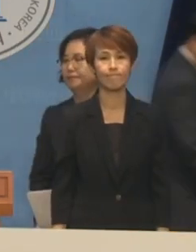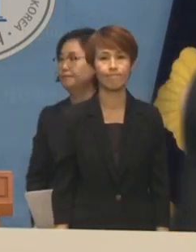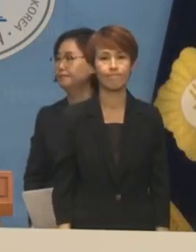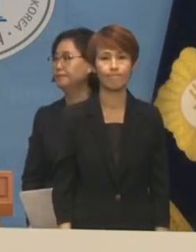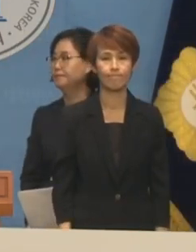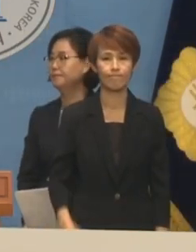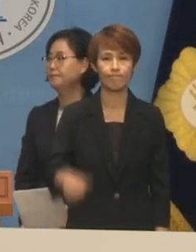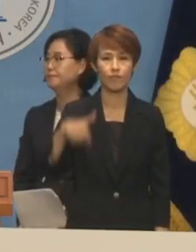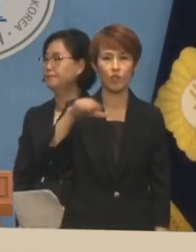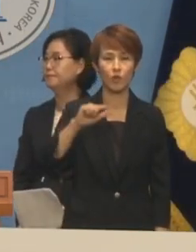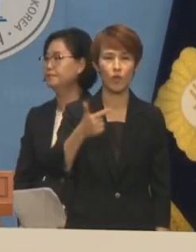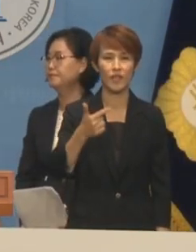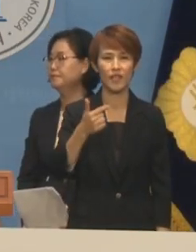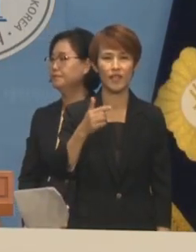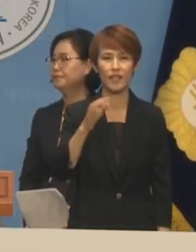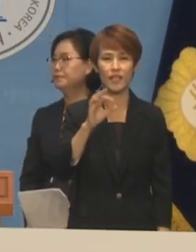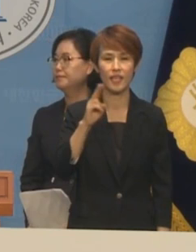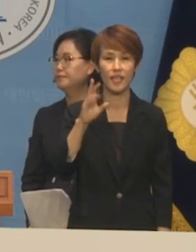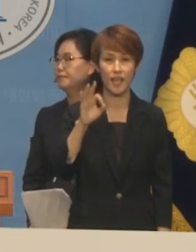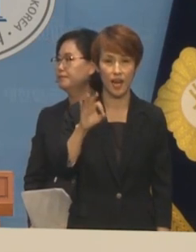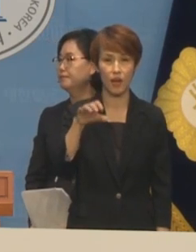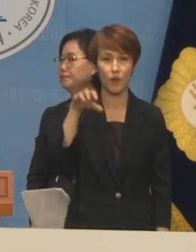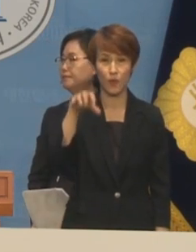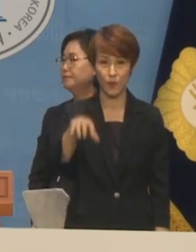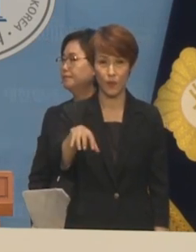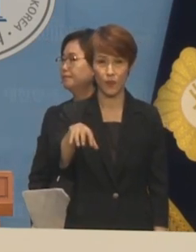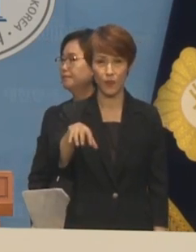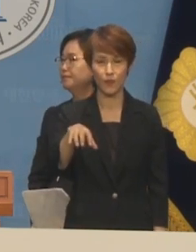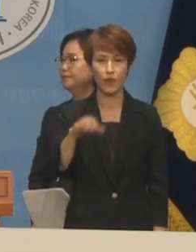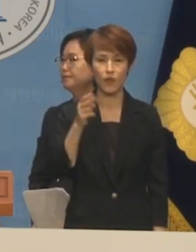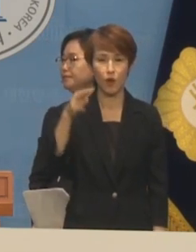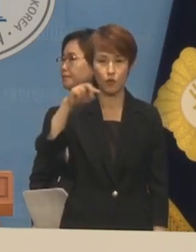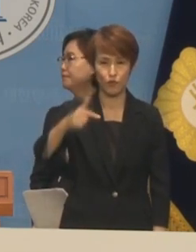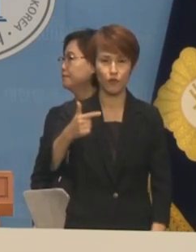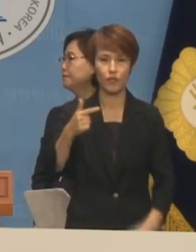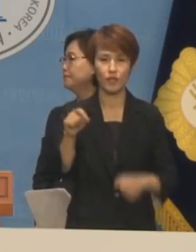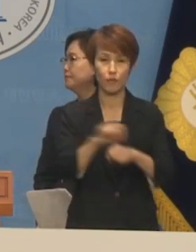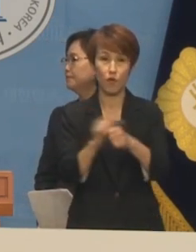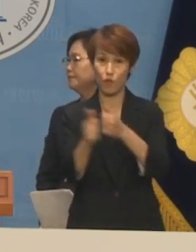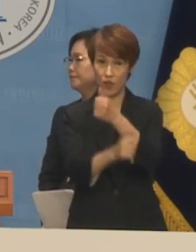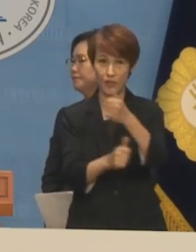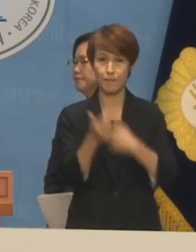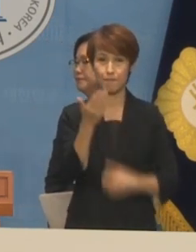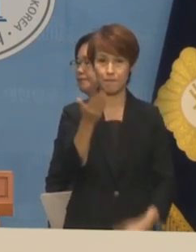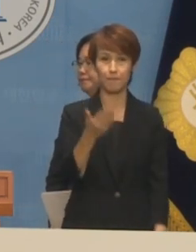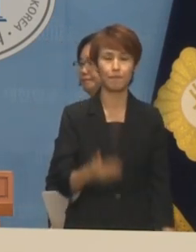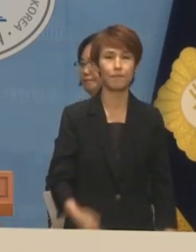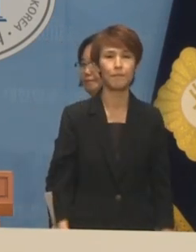다음은 권양엽 순천 광양 곡성 구례을 그리고 여순특위 의원님 발언해 주십시오.